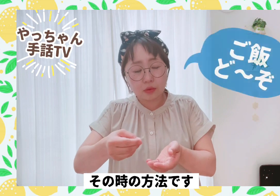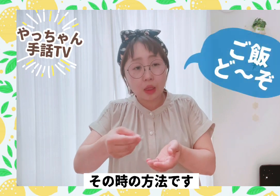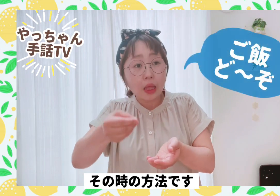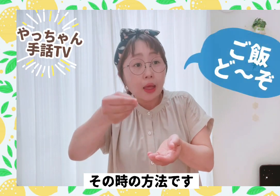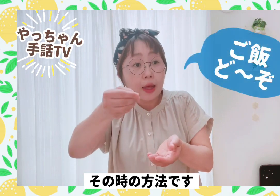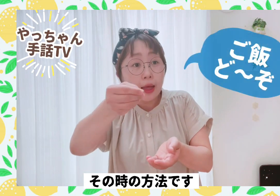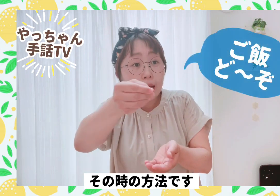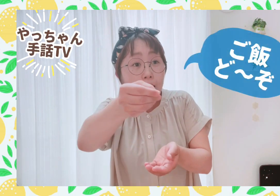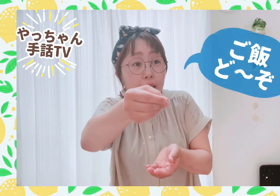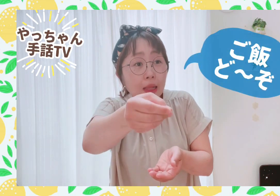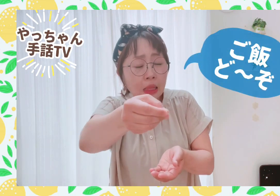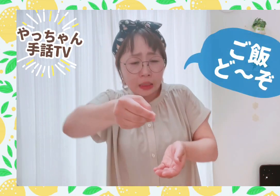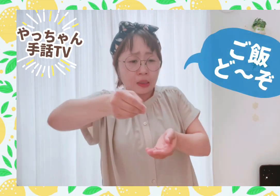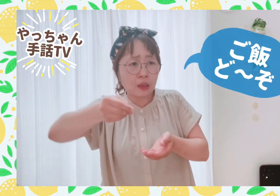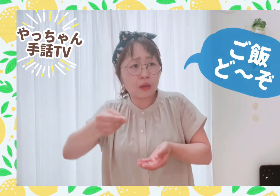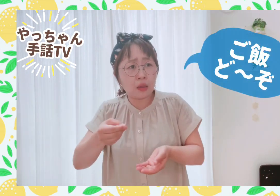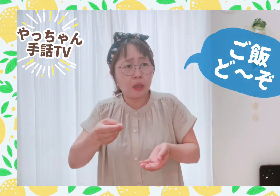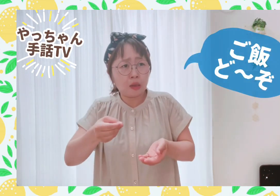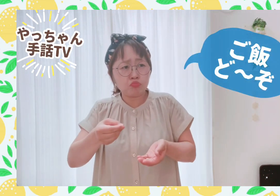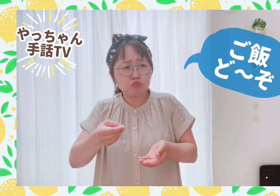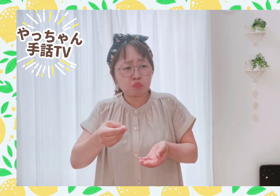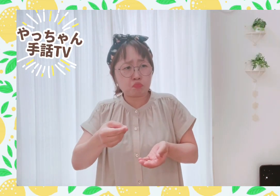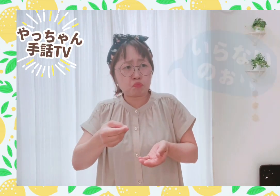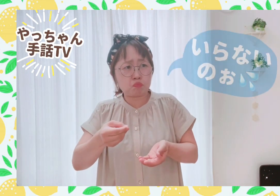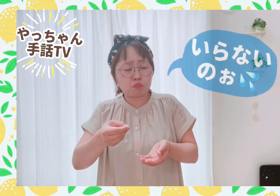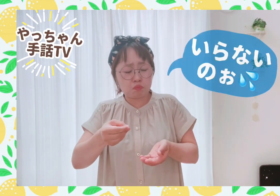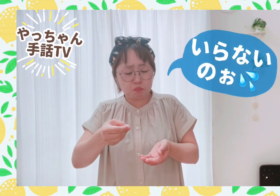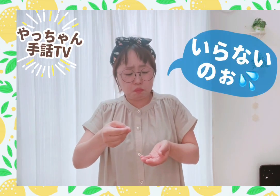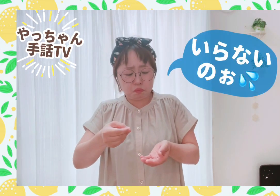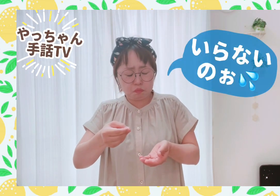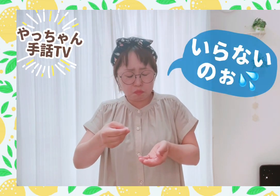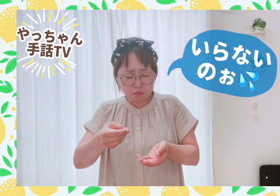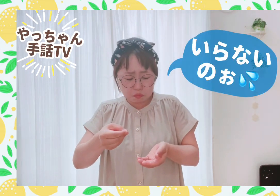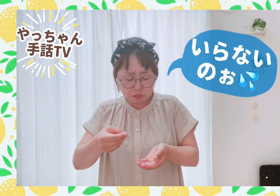。はい、どうぞ。いらないの？